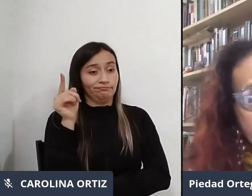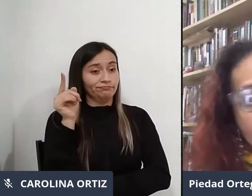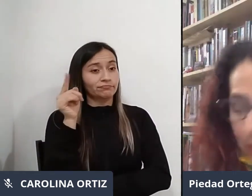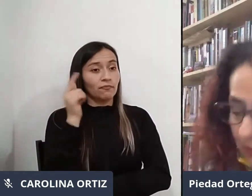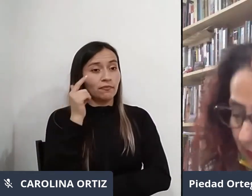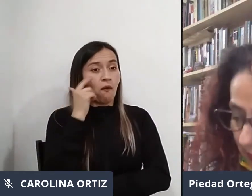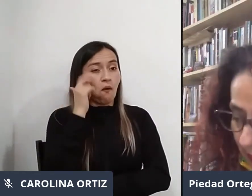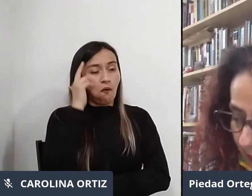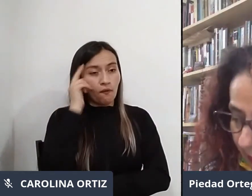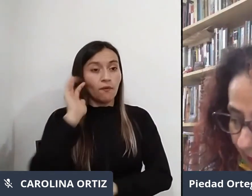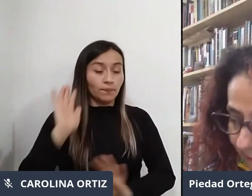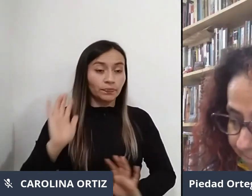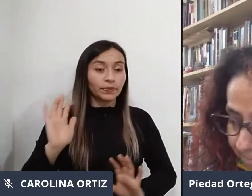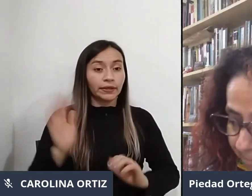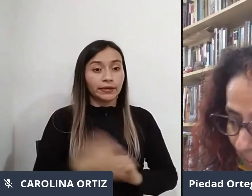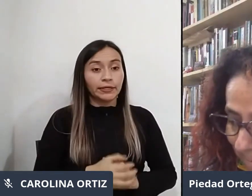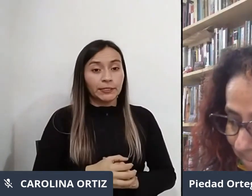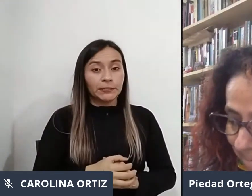en medio